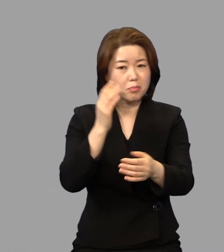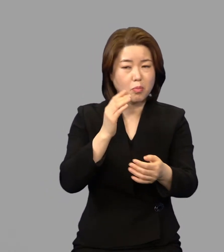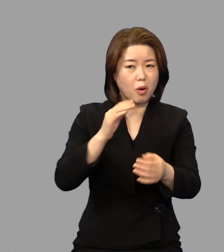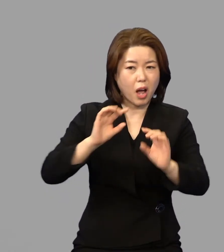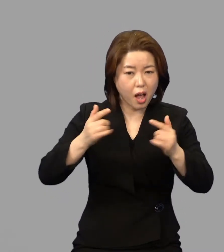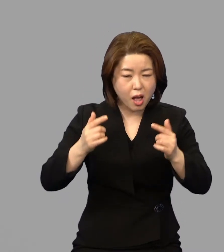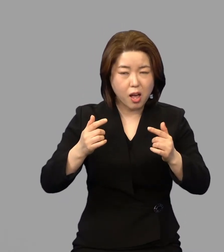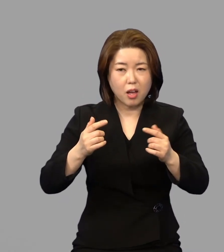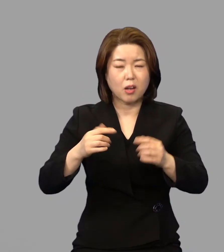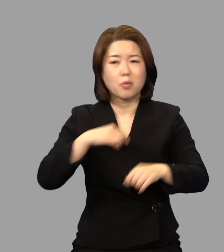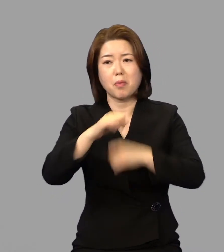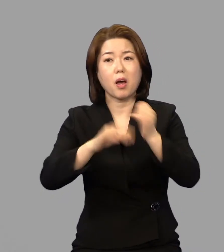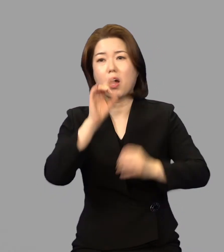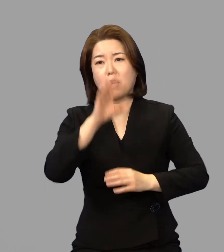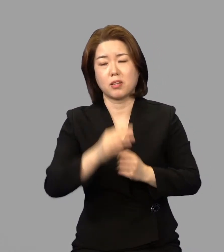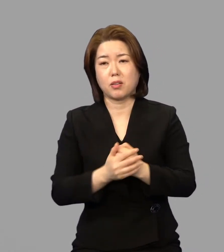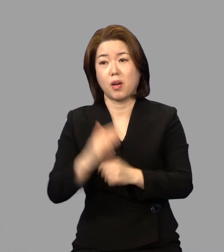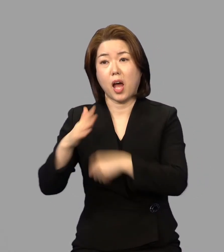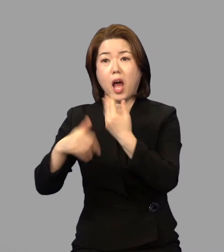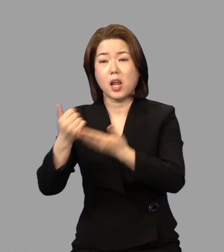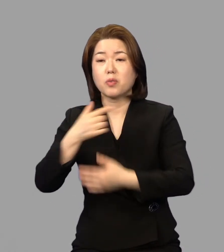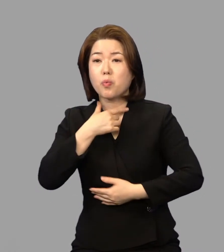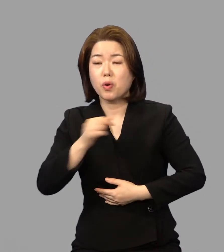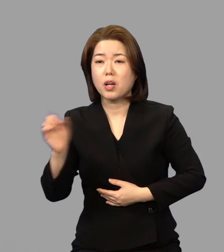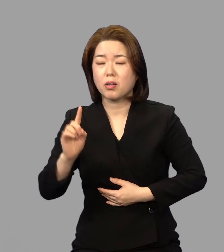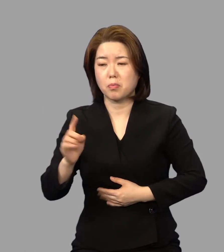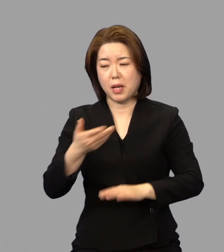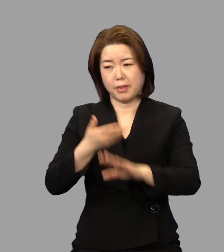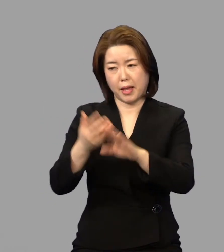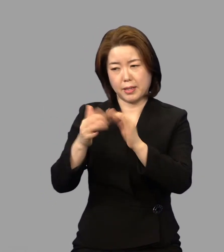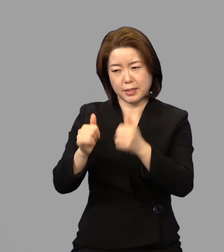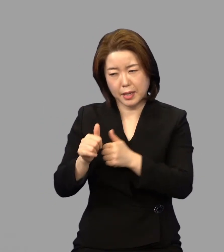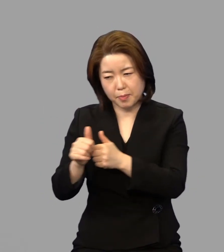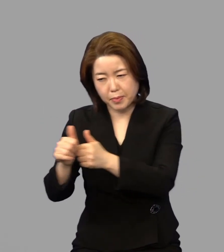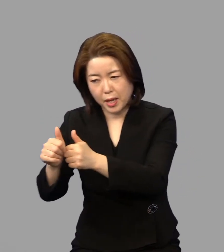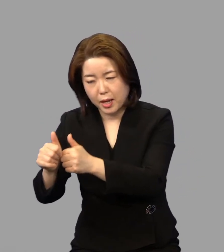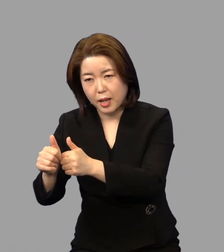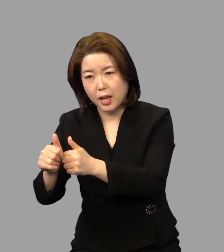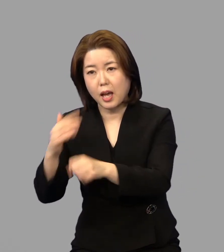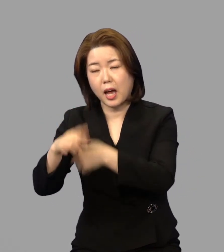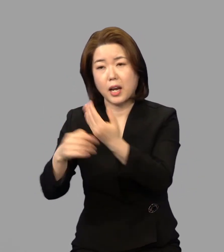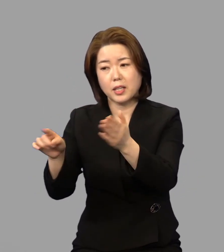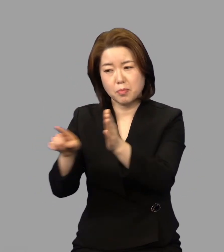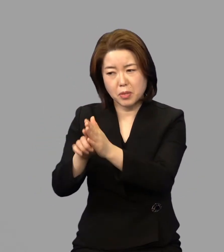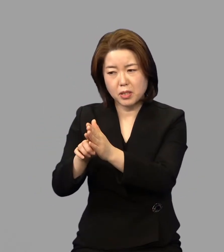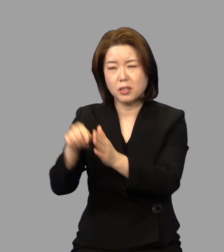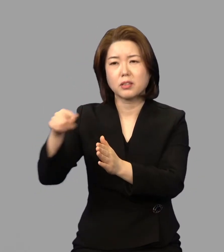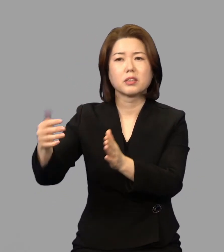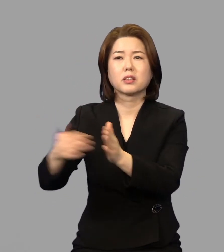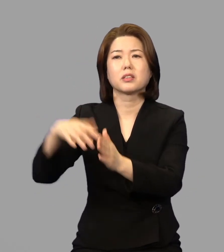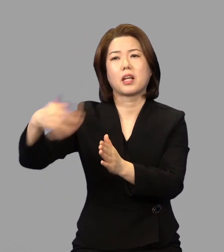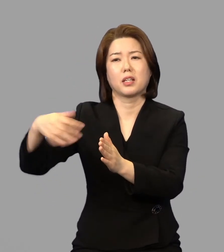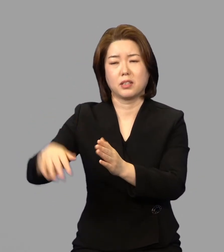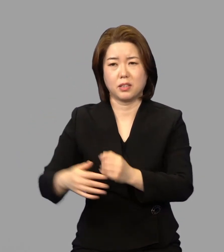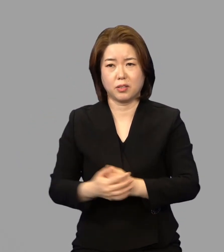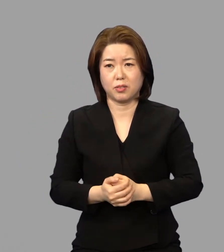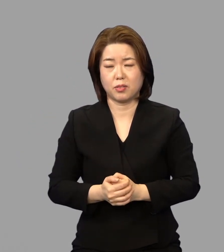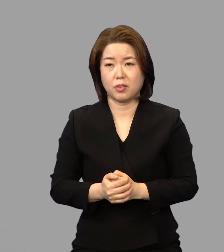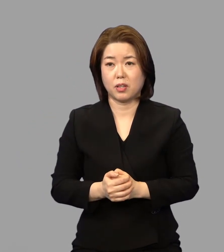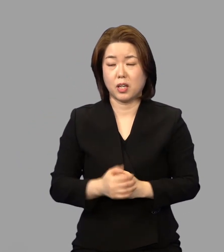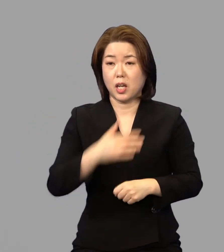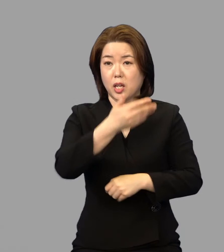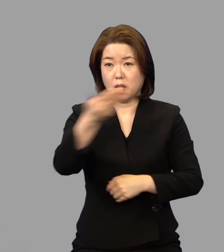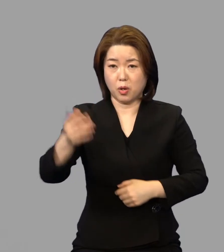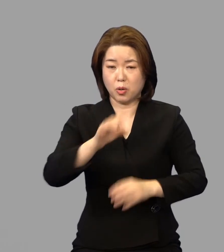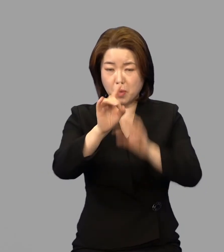하나님이 원하시는 것은 다른 사람 따라서 하나님 믿는 믿음으로 끝내는 게 아닙니다. 여러분 한